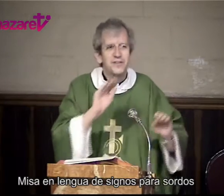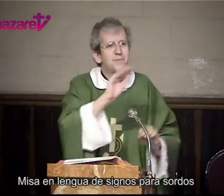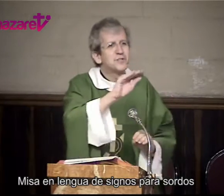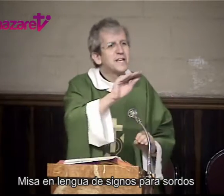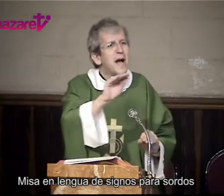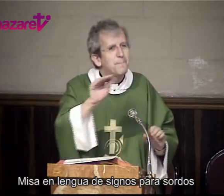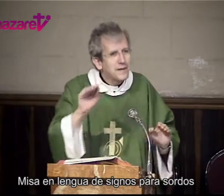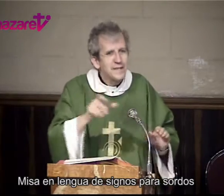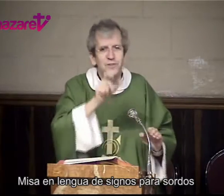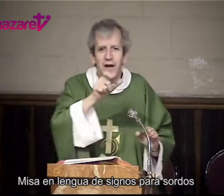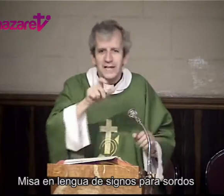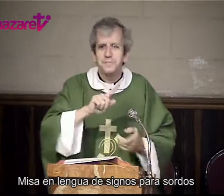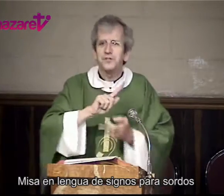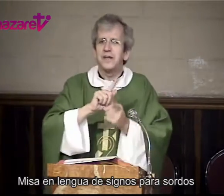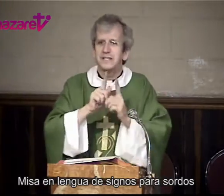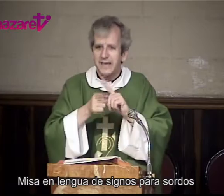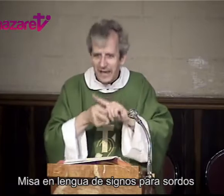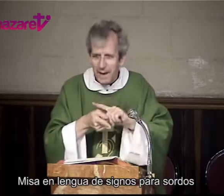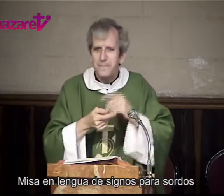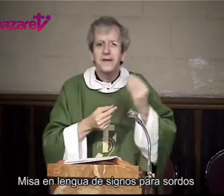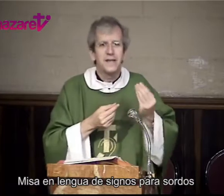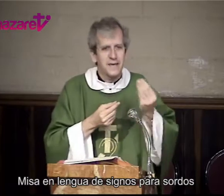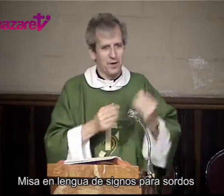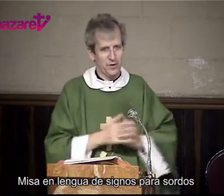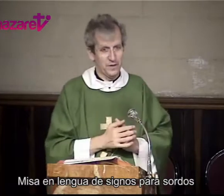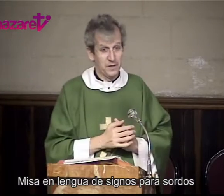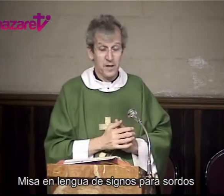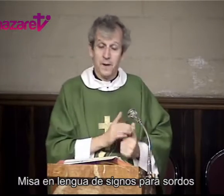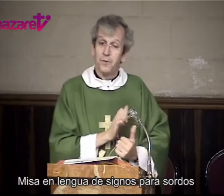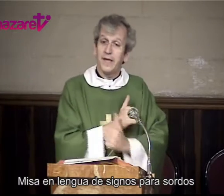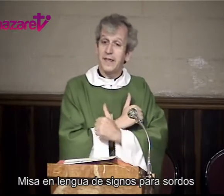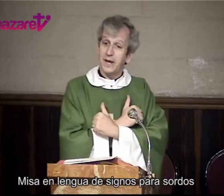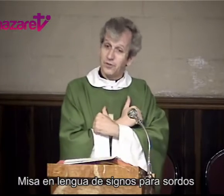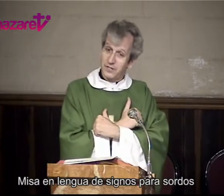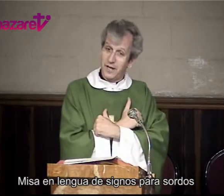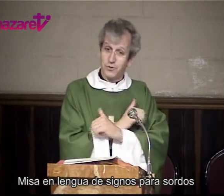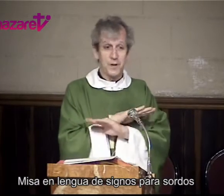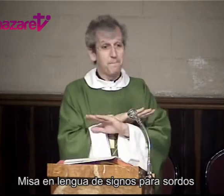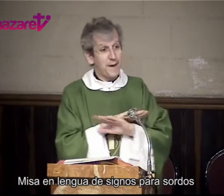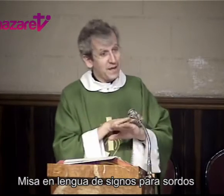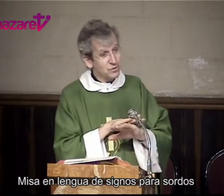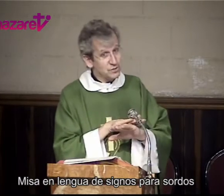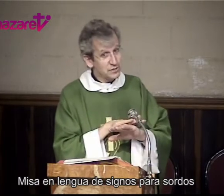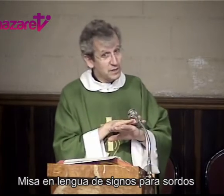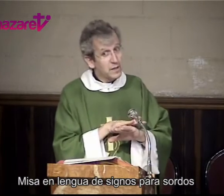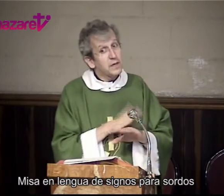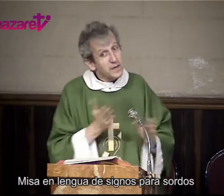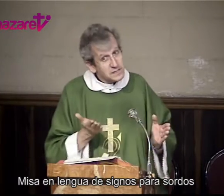tenemos que ir advirtiendo a las personas que cambien, que mejoren. Porque quedarnos, diríamos, parados es